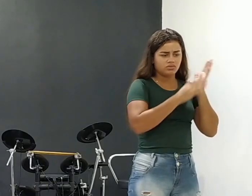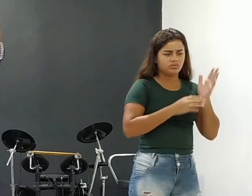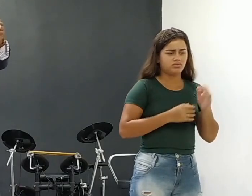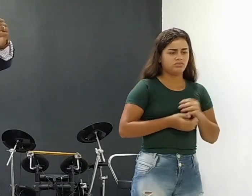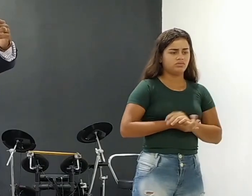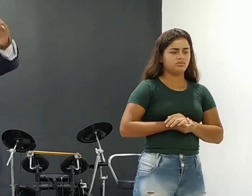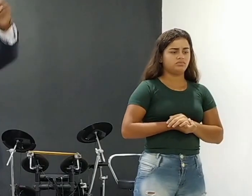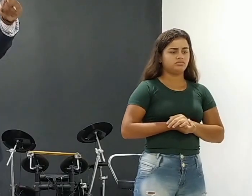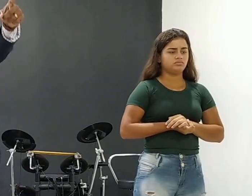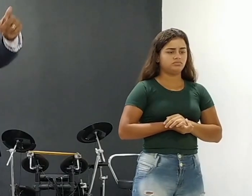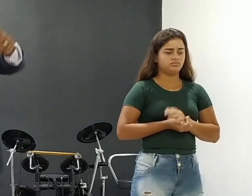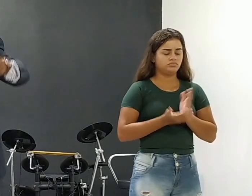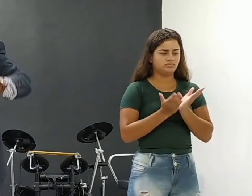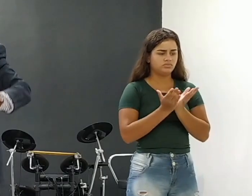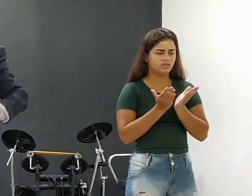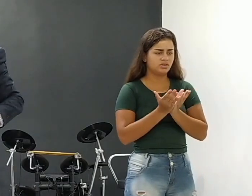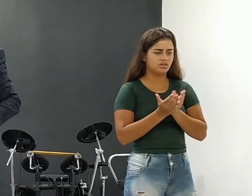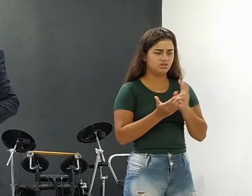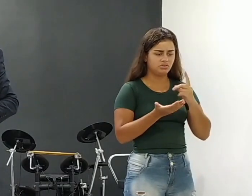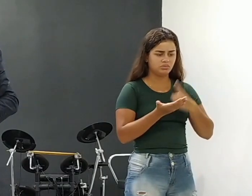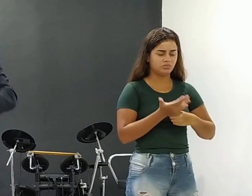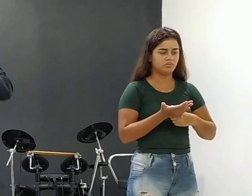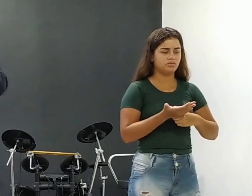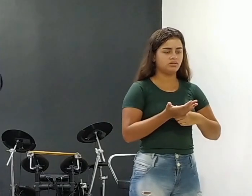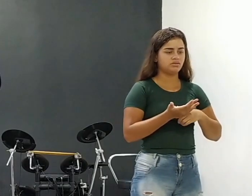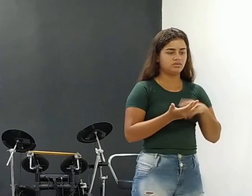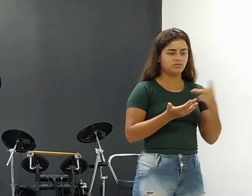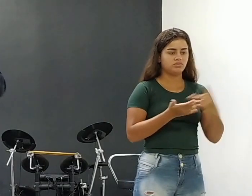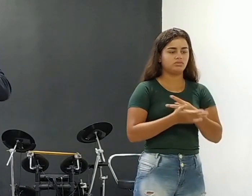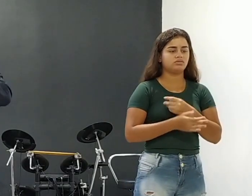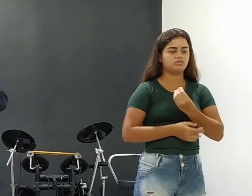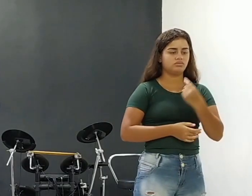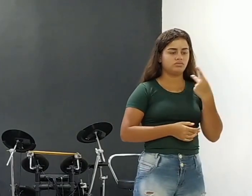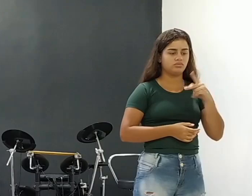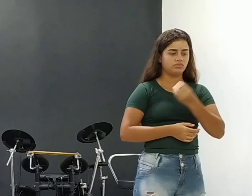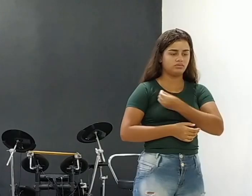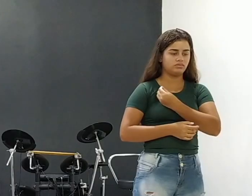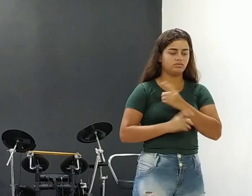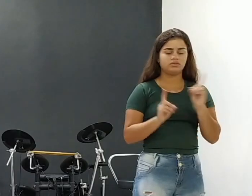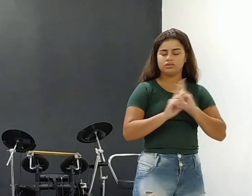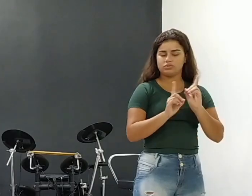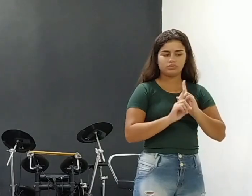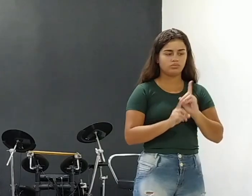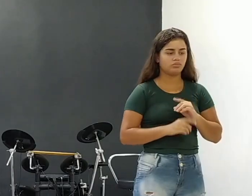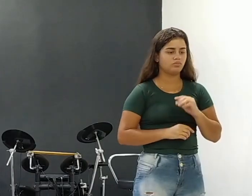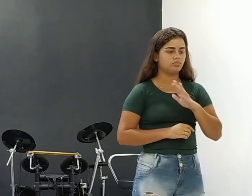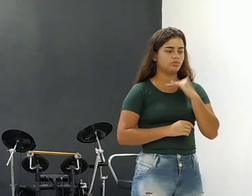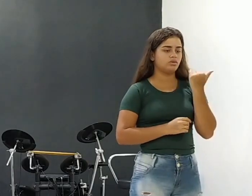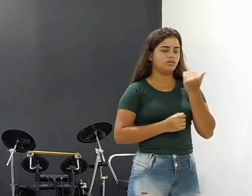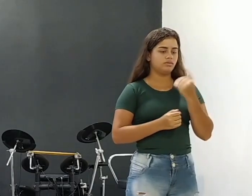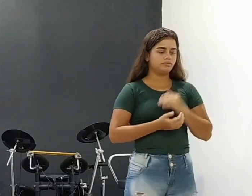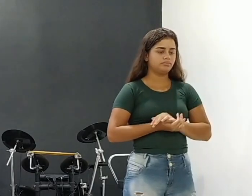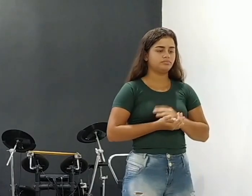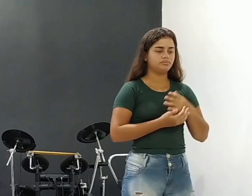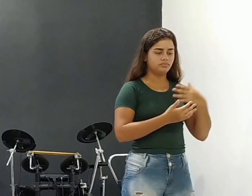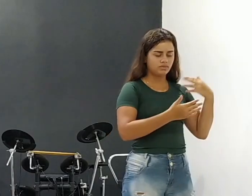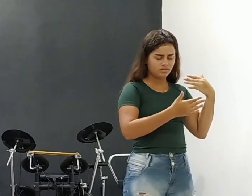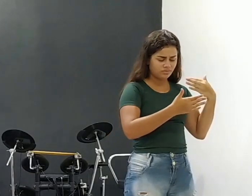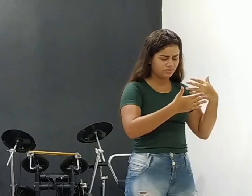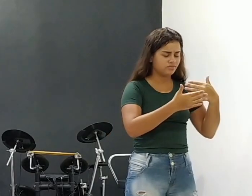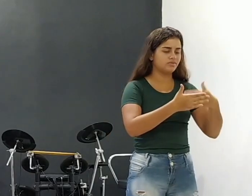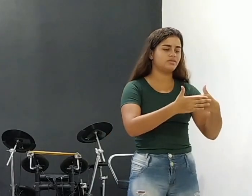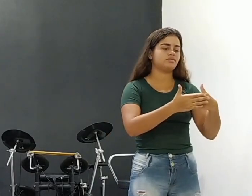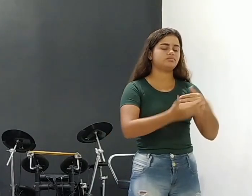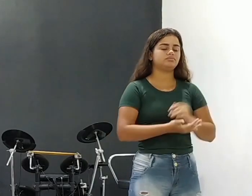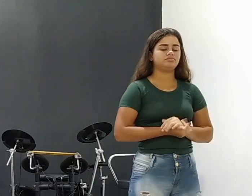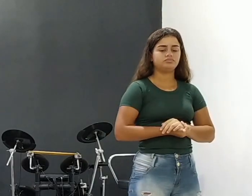Deus para ser cumprido na sua vida não morre. Passei a vida inteira ouvindo isso, irmão. A vida inteira. E eu quero te falar uma